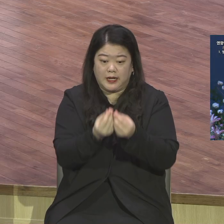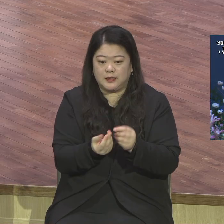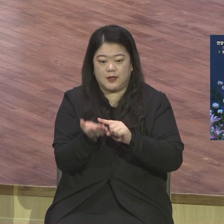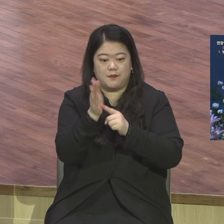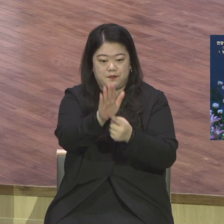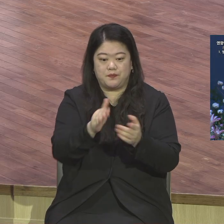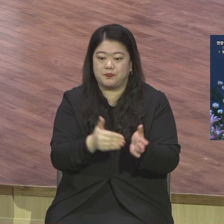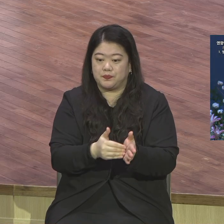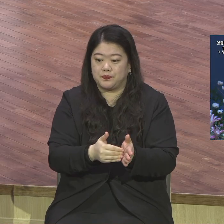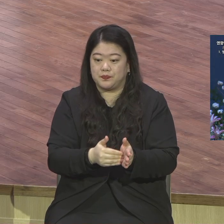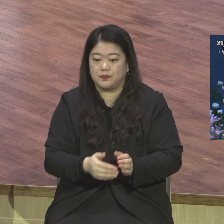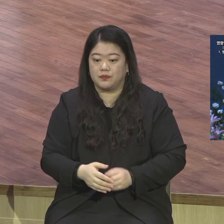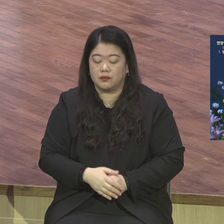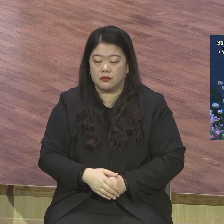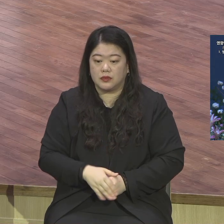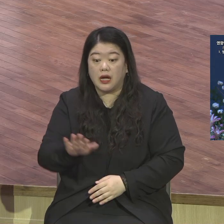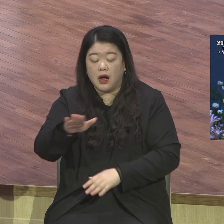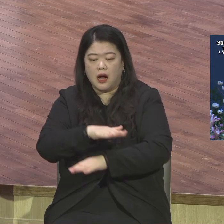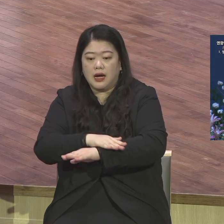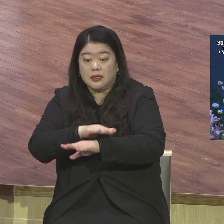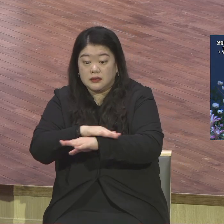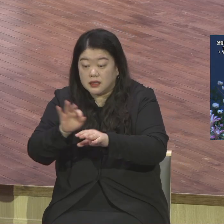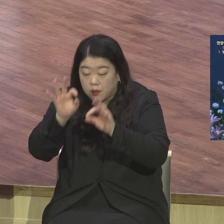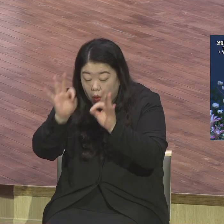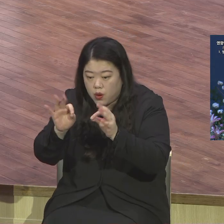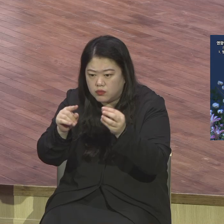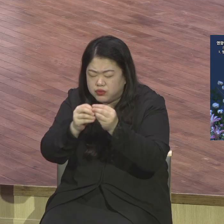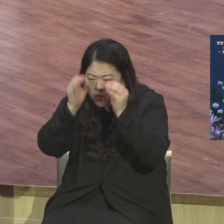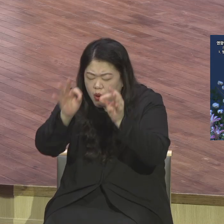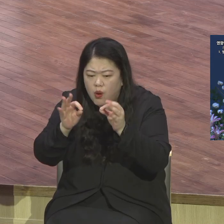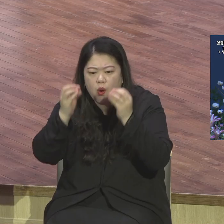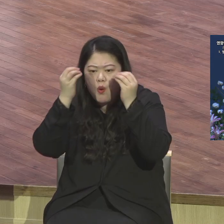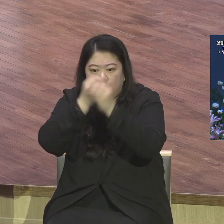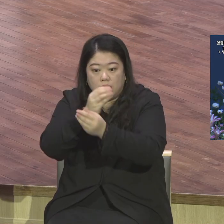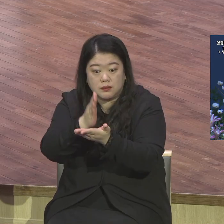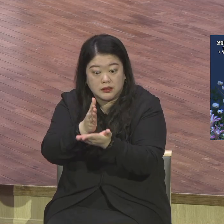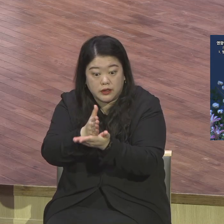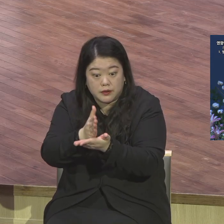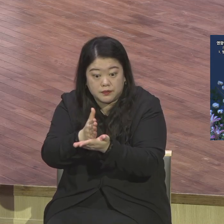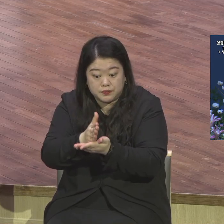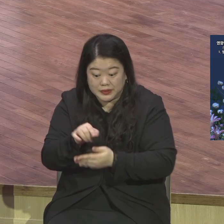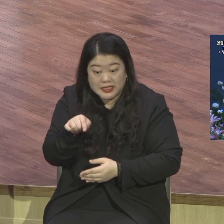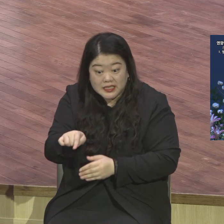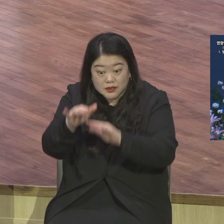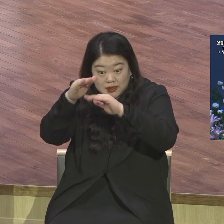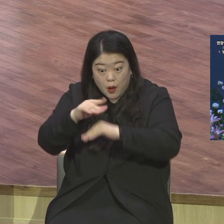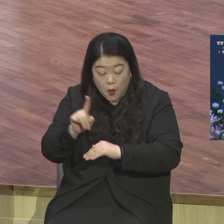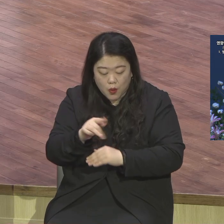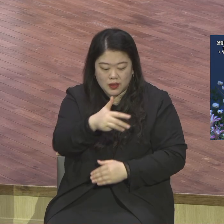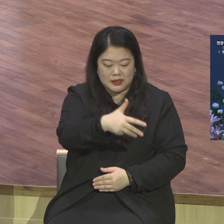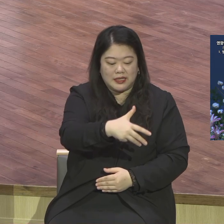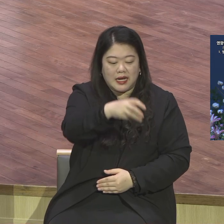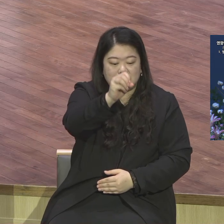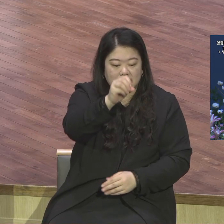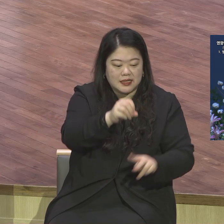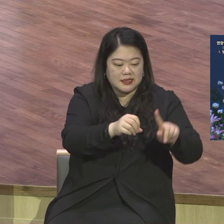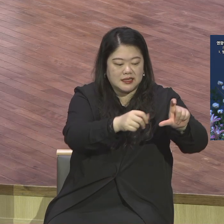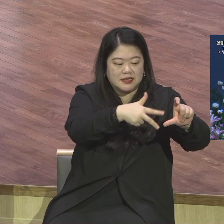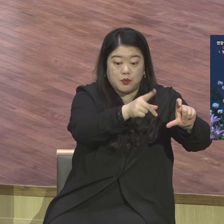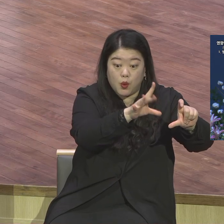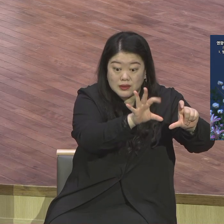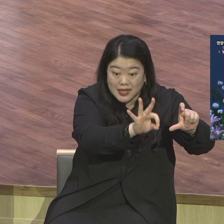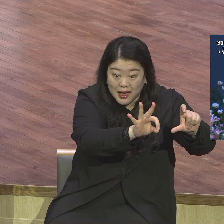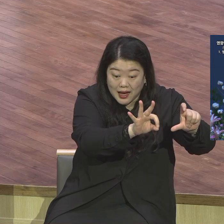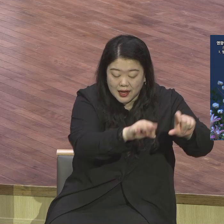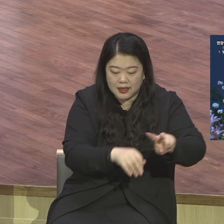이 말씀도 잘 해석해야 됩니다. 본문 는 창세기 15장 말씀하고 창세기 22장